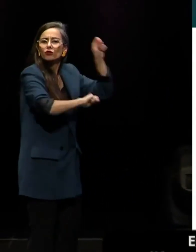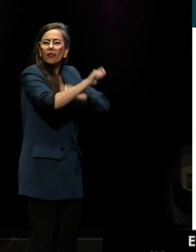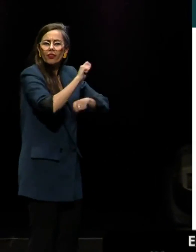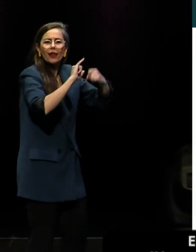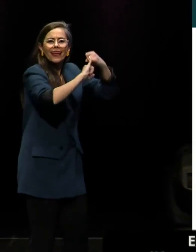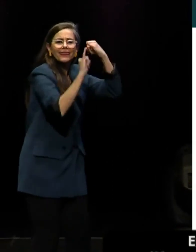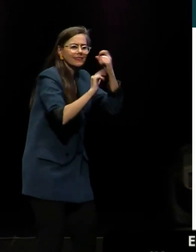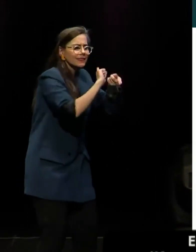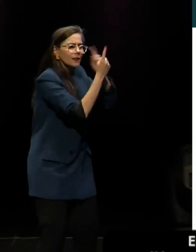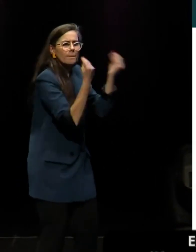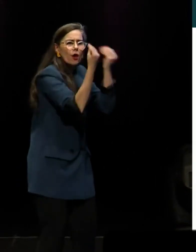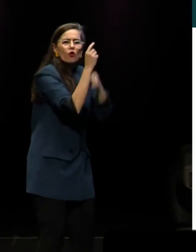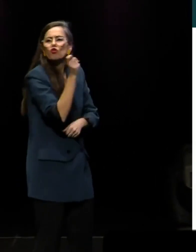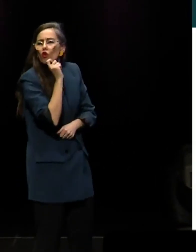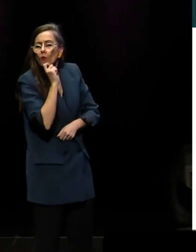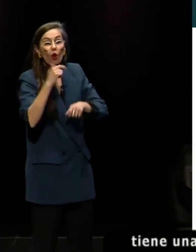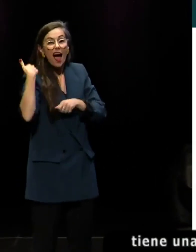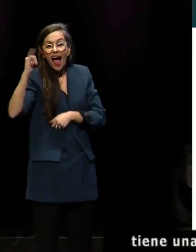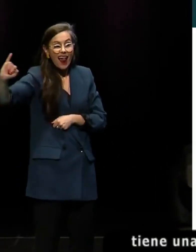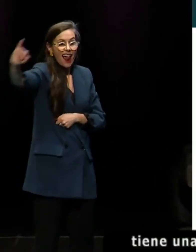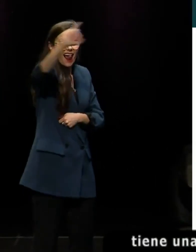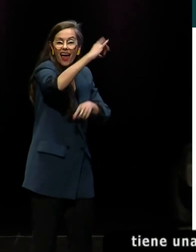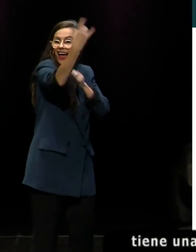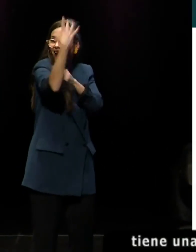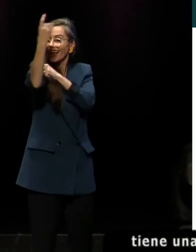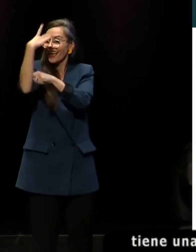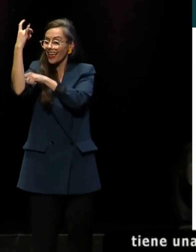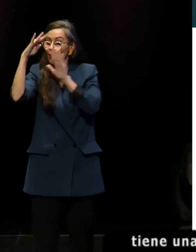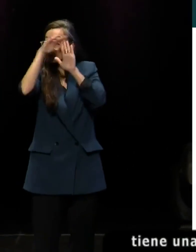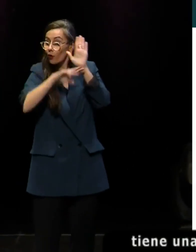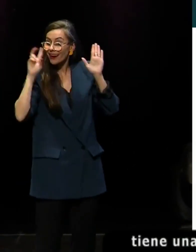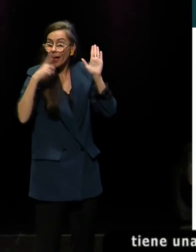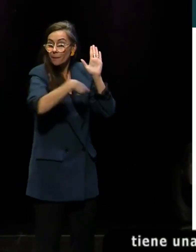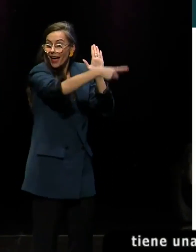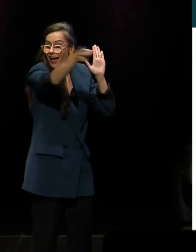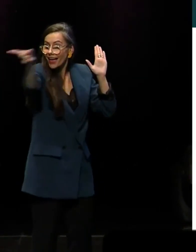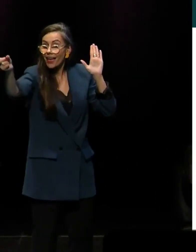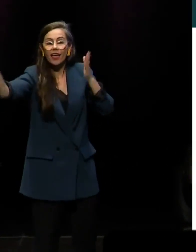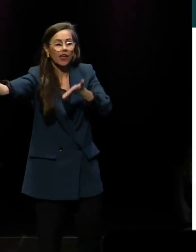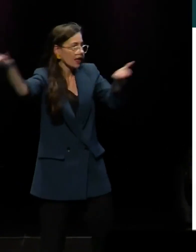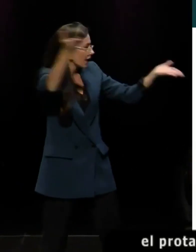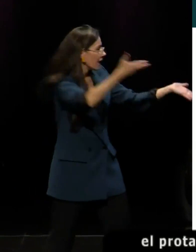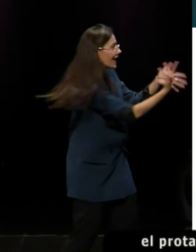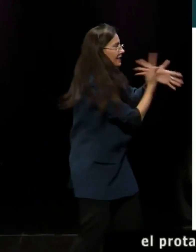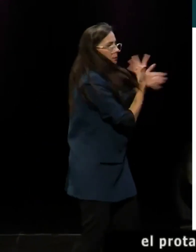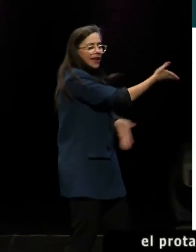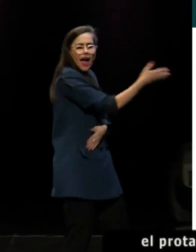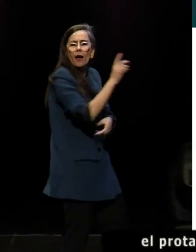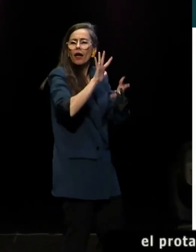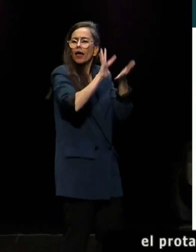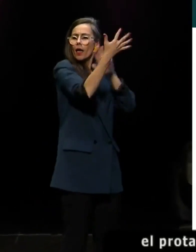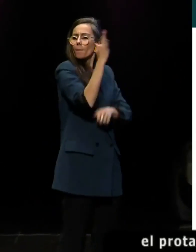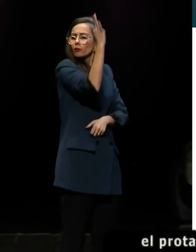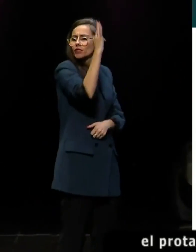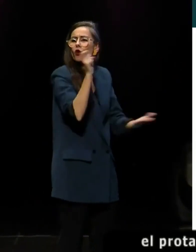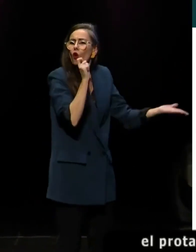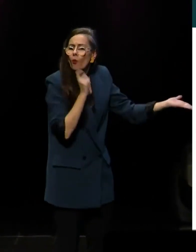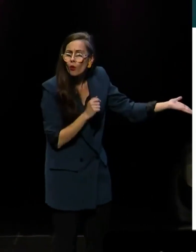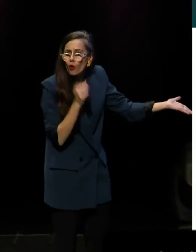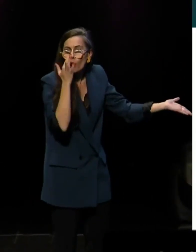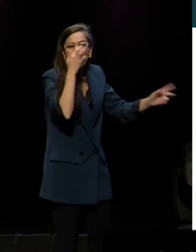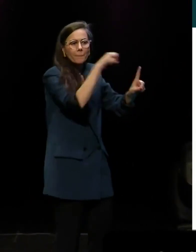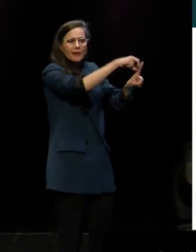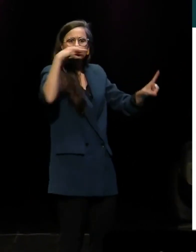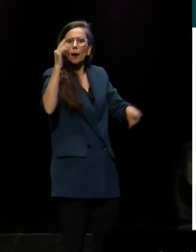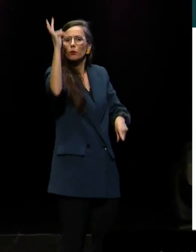CNSE, el protagonismo es de las asociaciones, las que nos van a contar con sus buenas prácticas cómo podemos